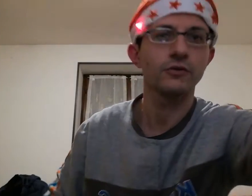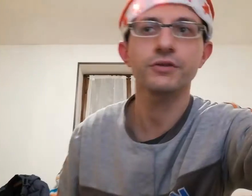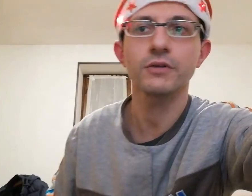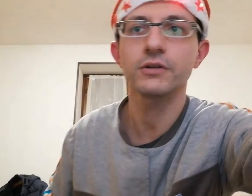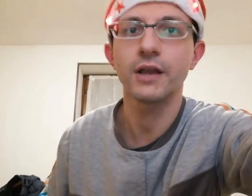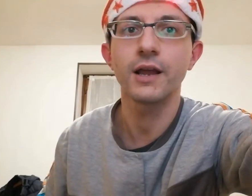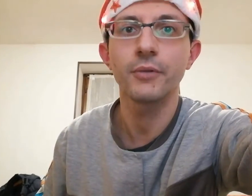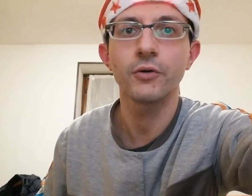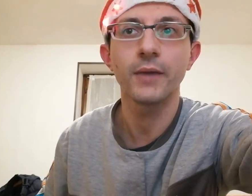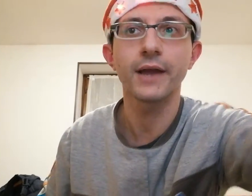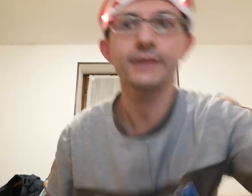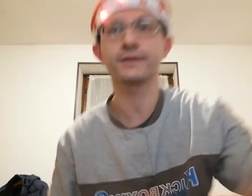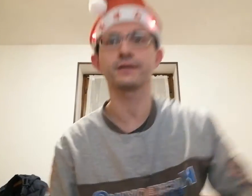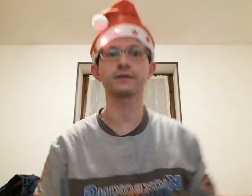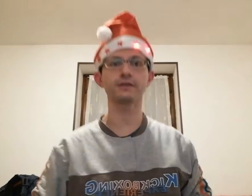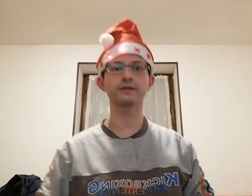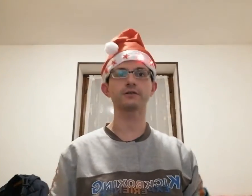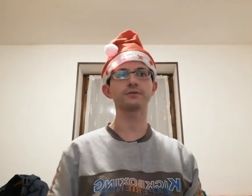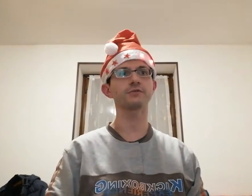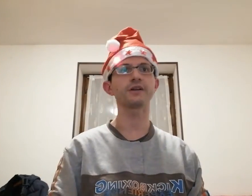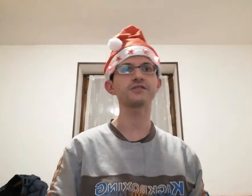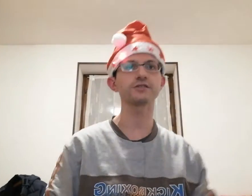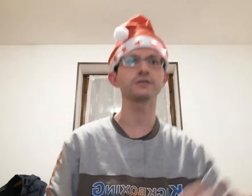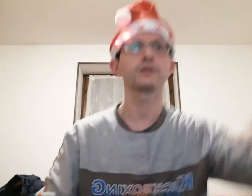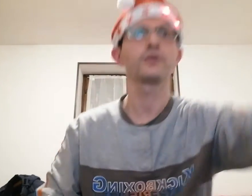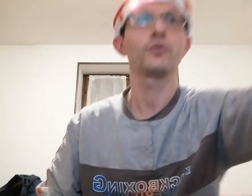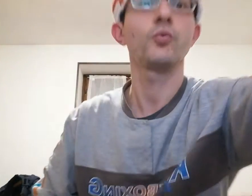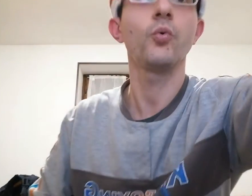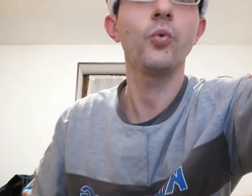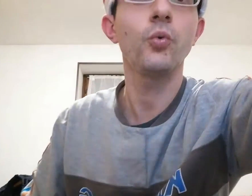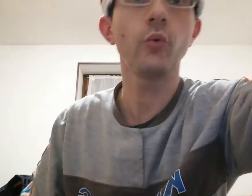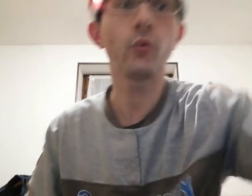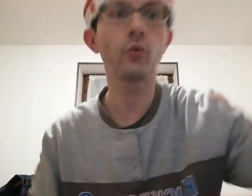Così guardo il tempo, com'è. Come siamo messi?